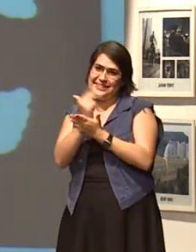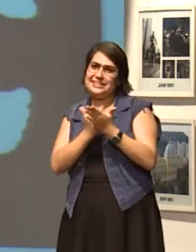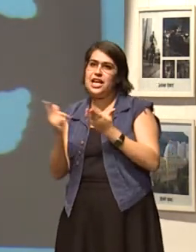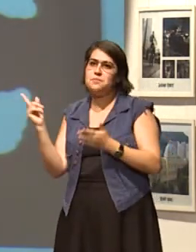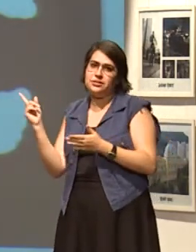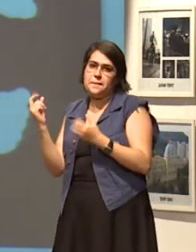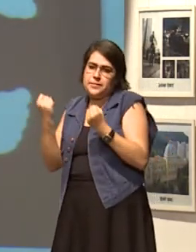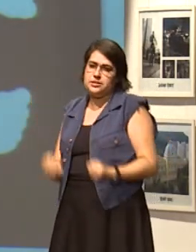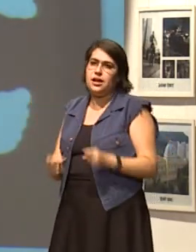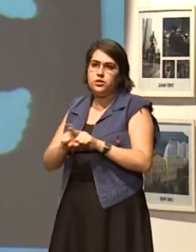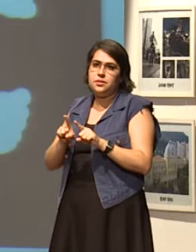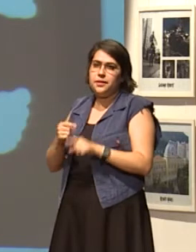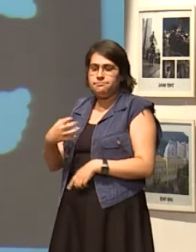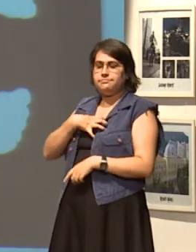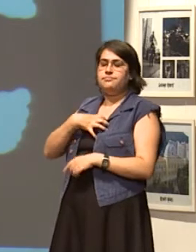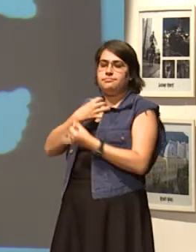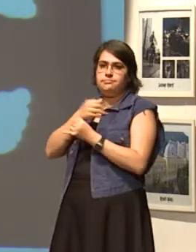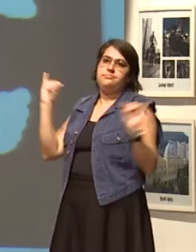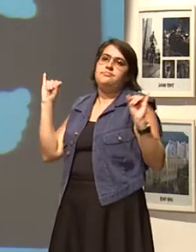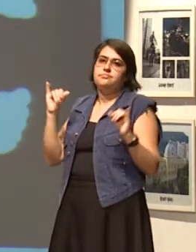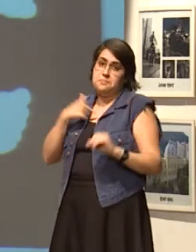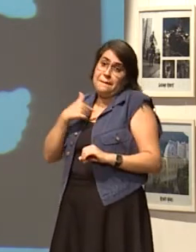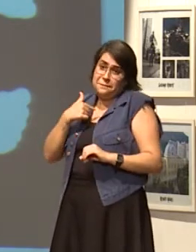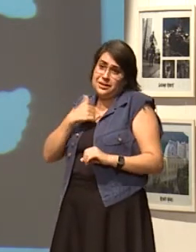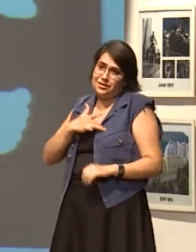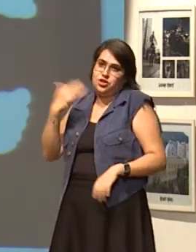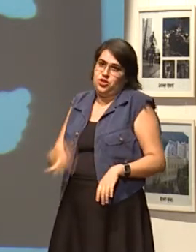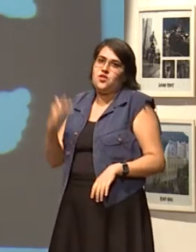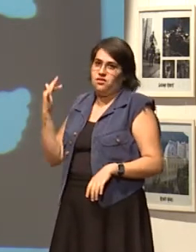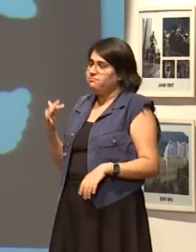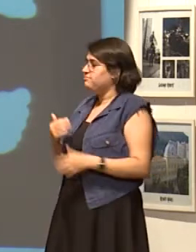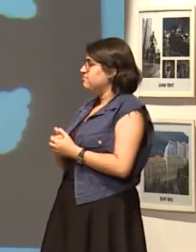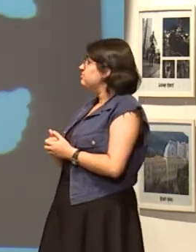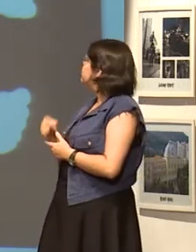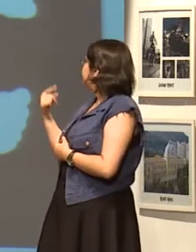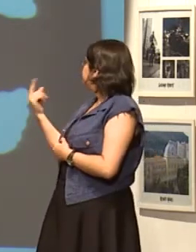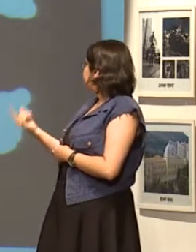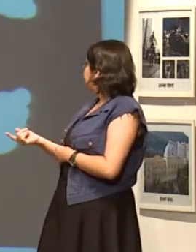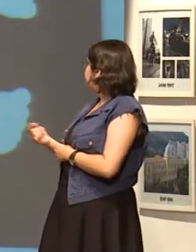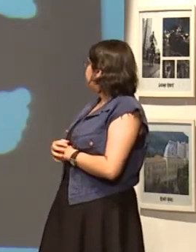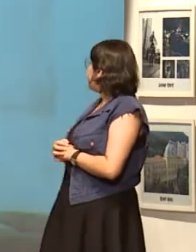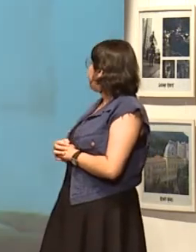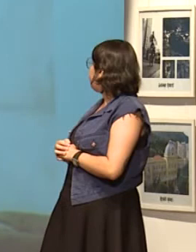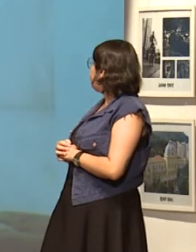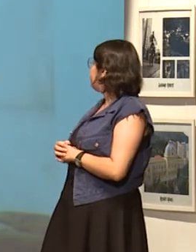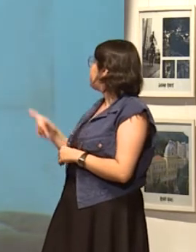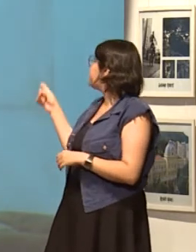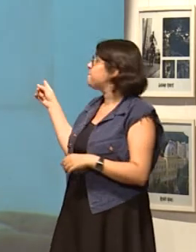Essa imagem é um pouco pesada, né? Ela me causa uma estranheza, me causa um